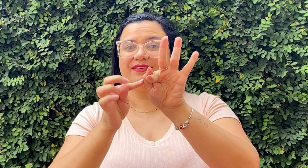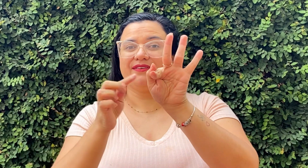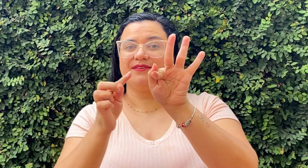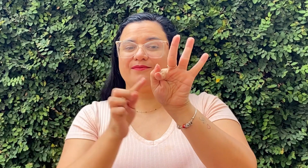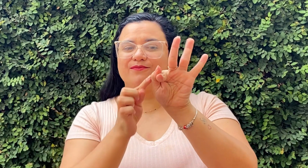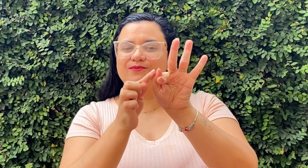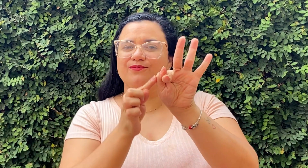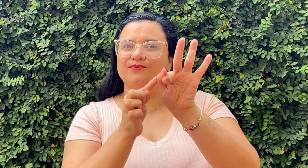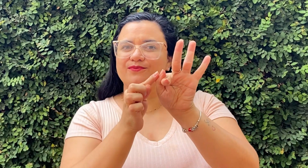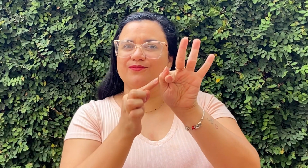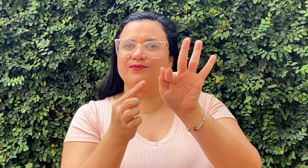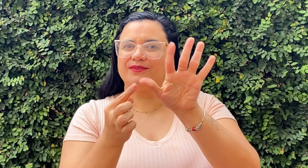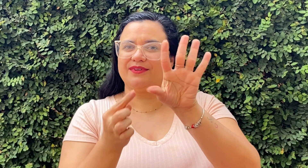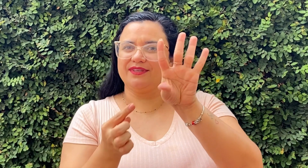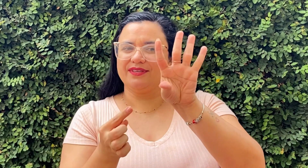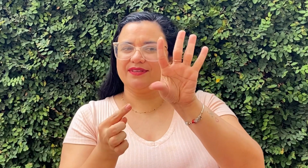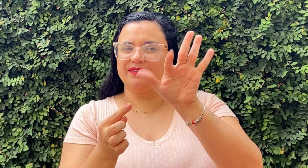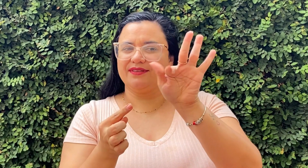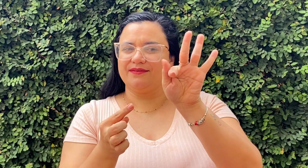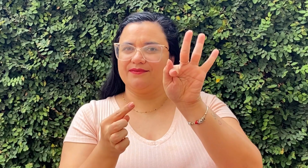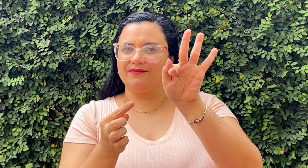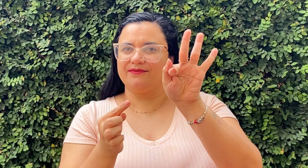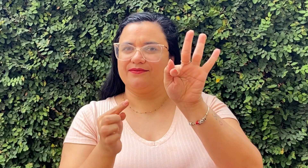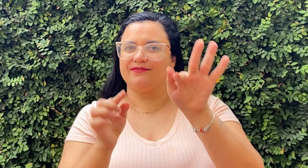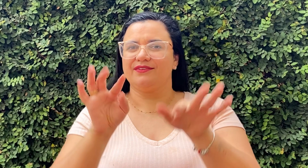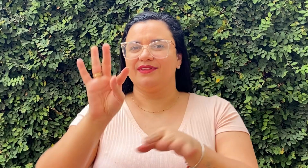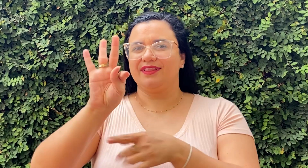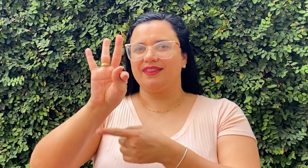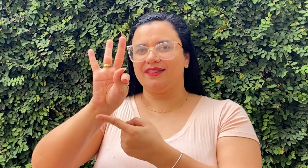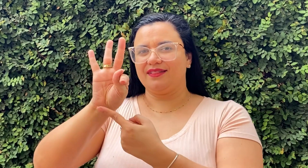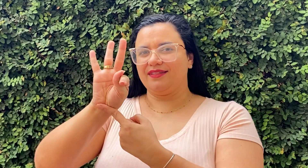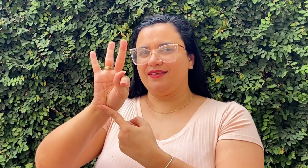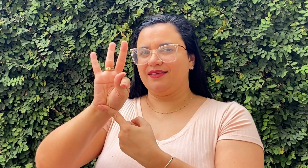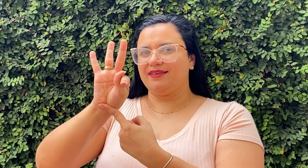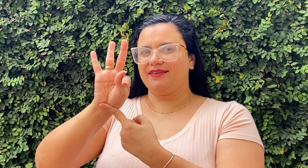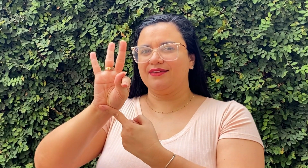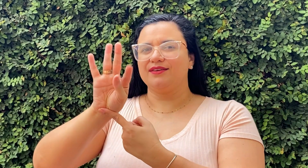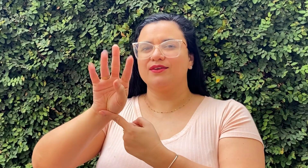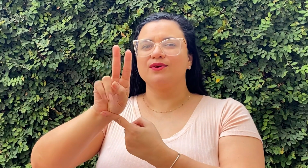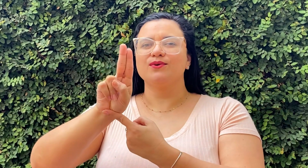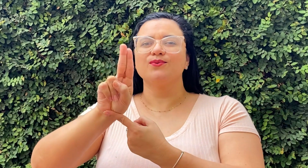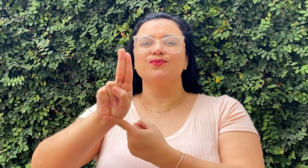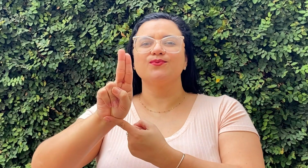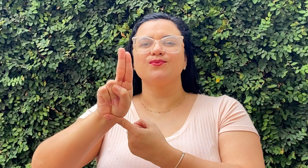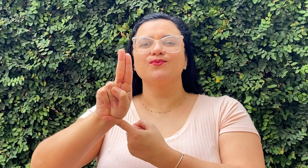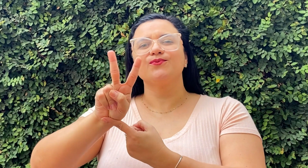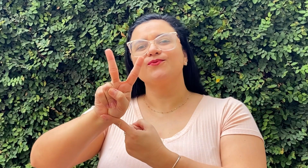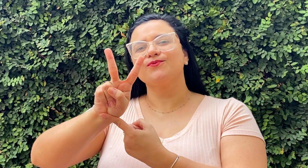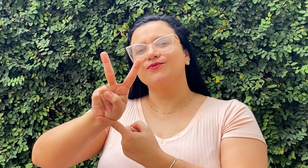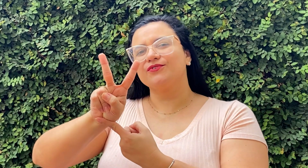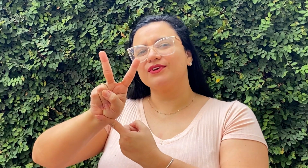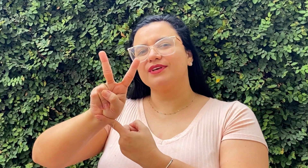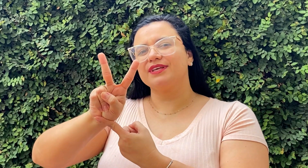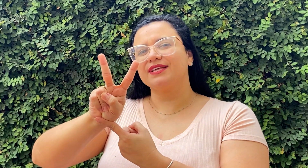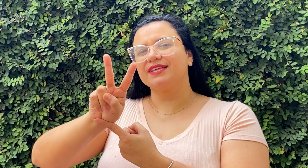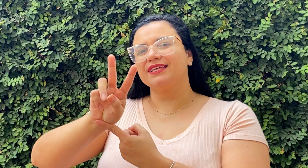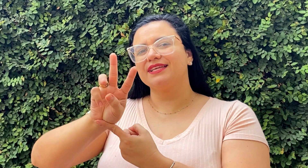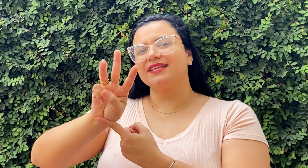A diferença é que o F, o polegar é para fora, e o T, o polegar é para dentro. U, V, W,